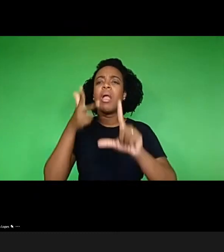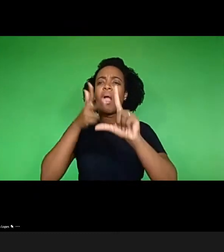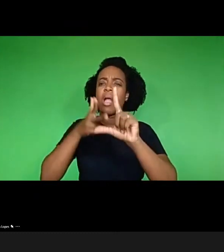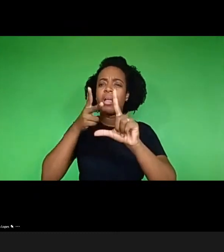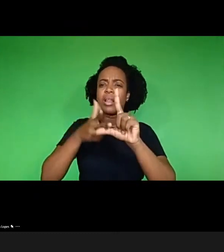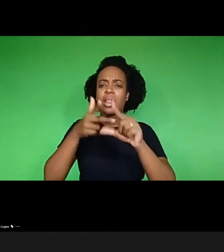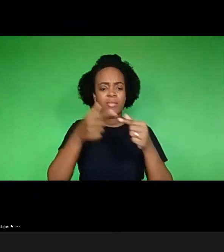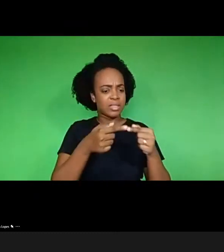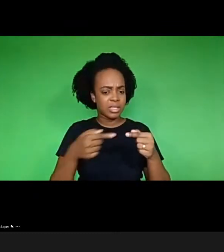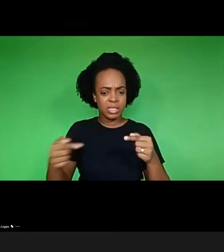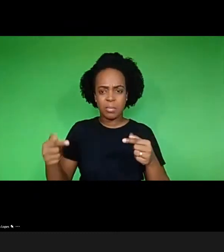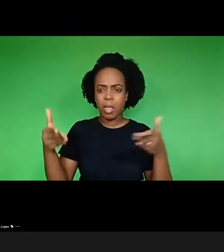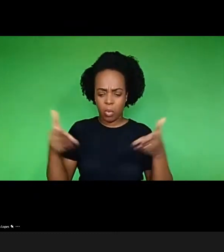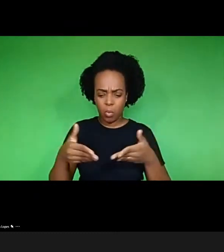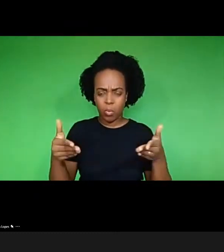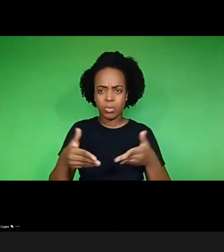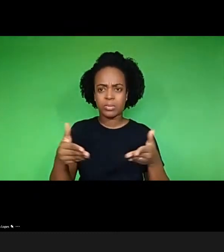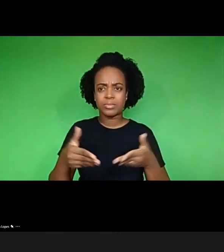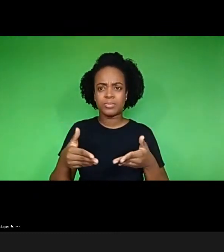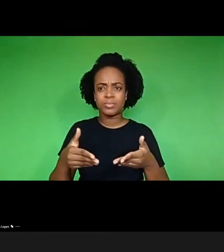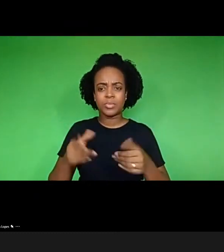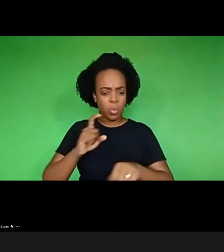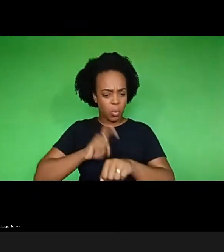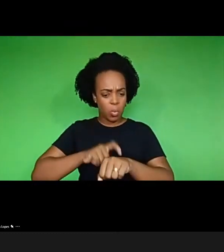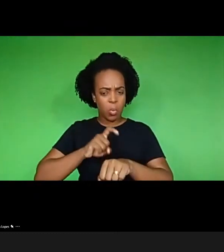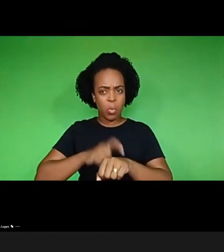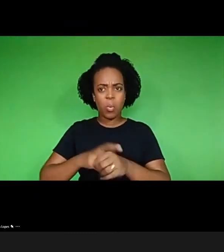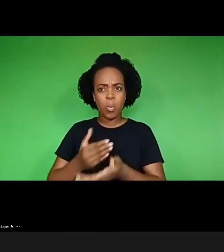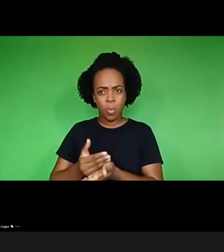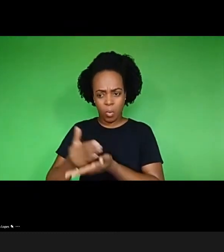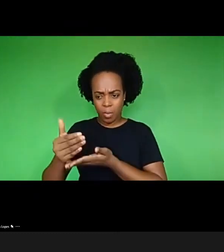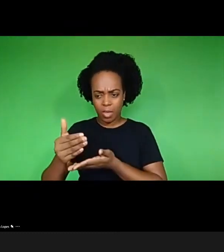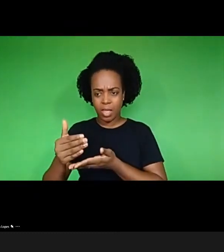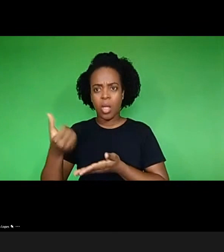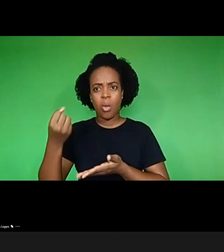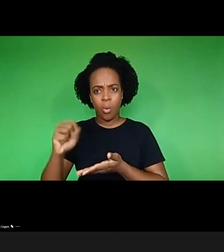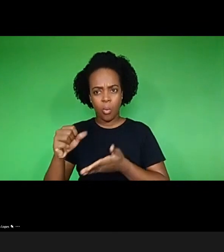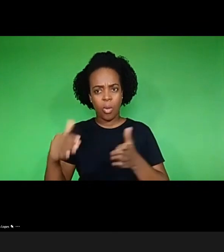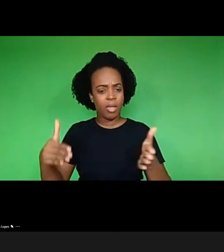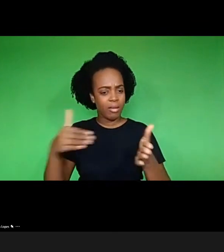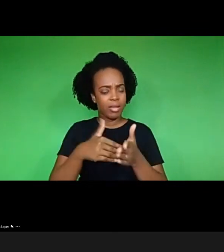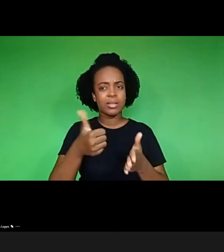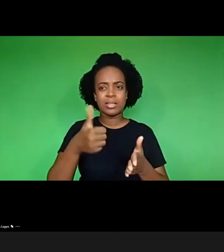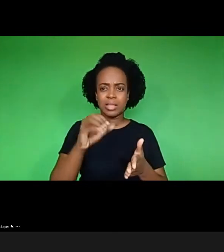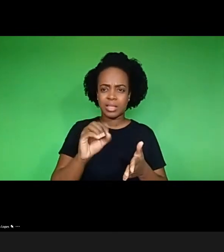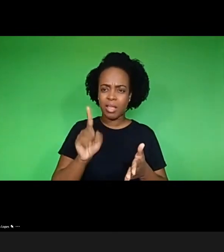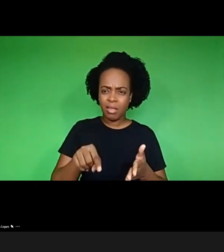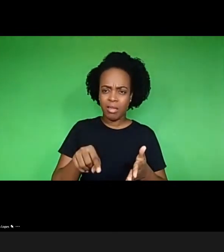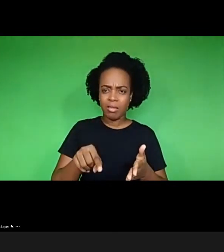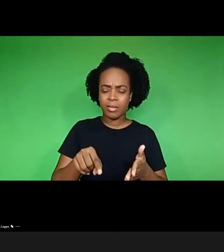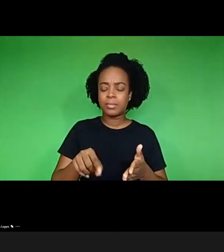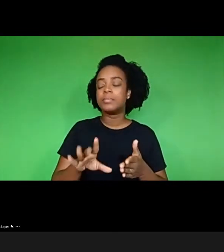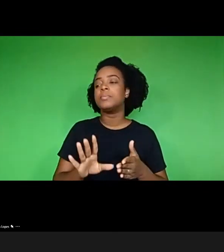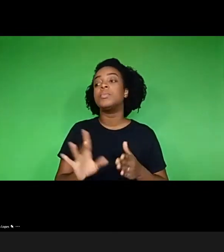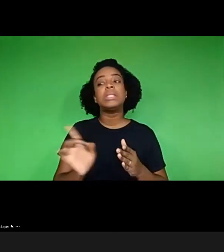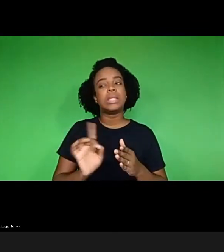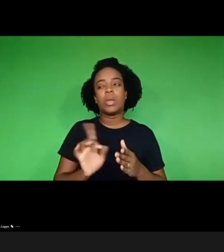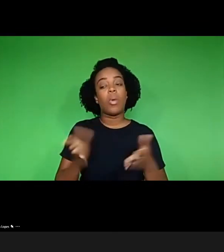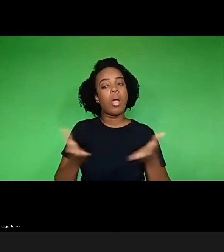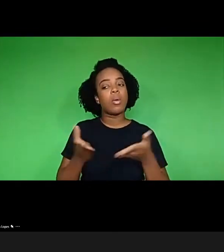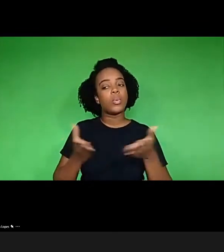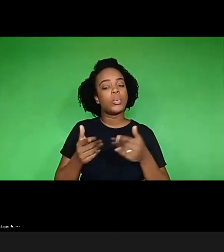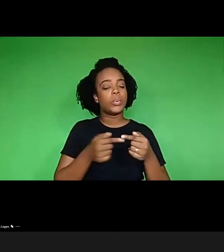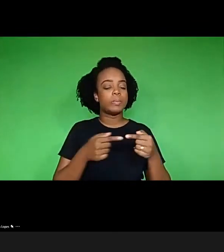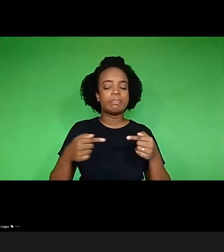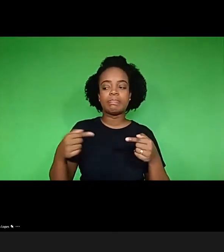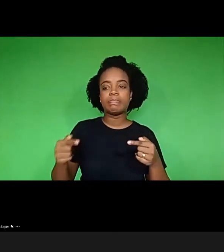Luiz, essa semana a gente tem um cronograma, a gente está divulgando no WhatsApp, nas redes